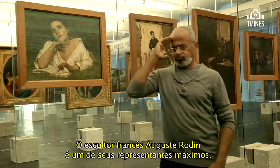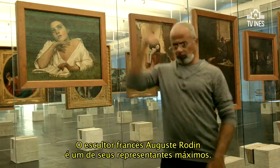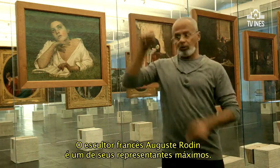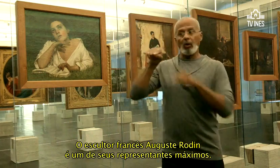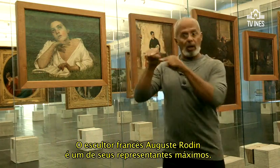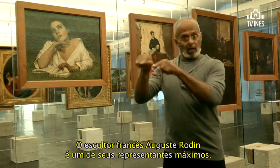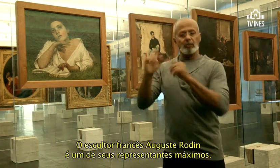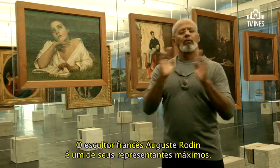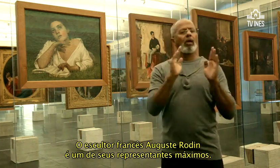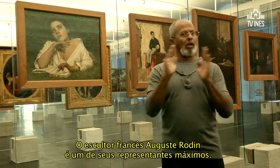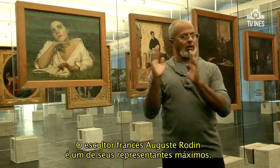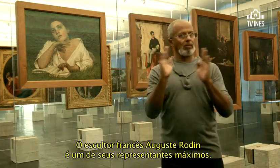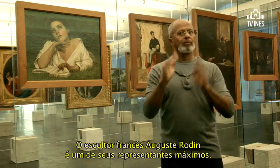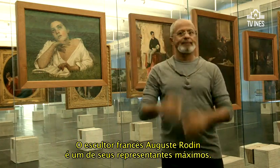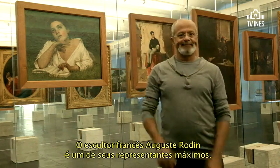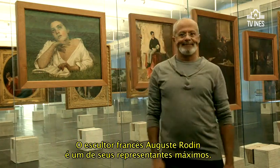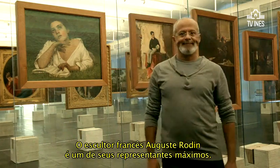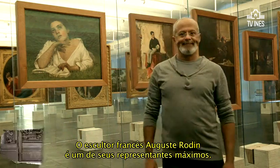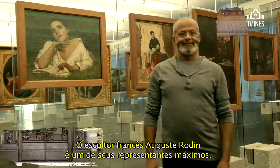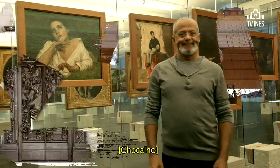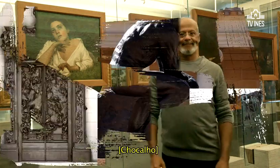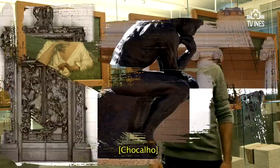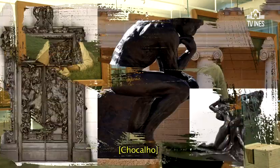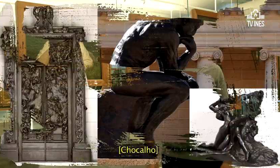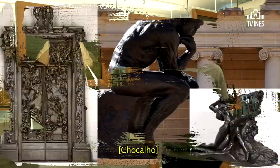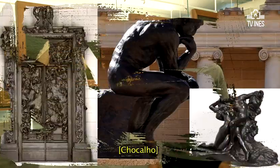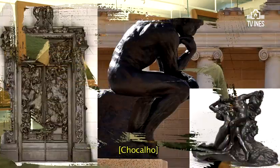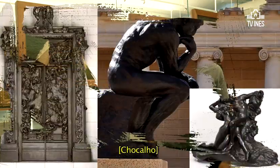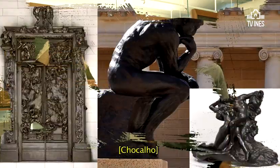é um de seus representantes máximos.